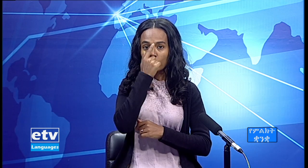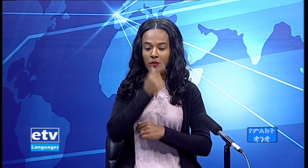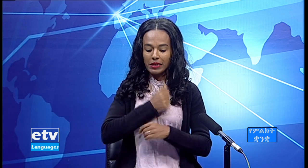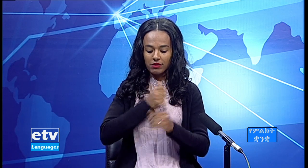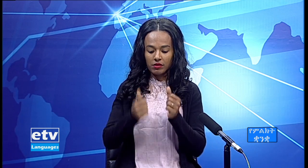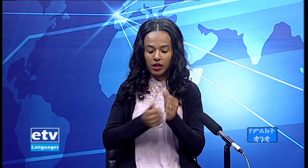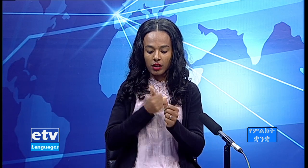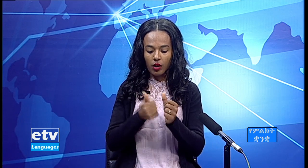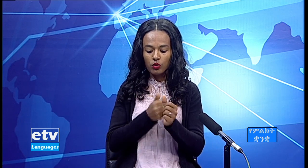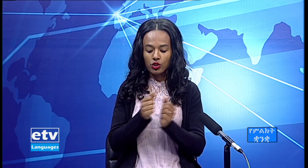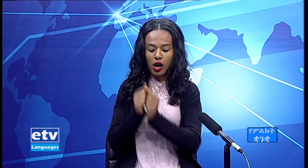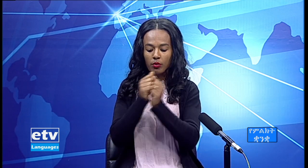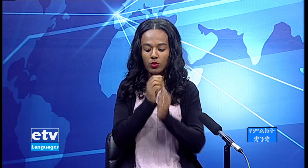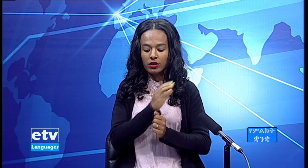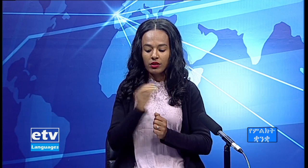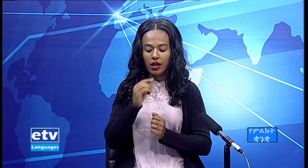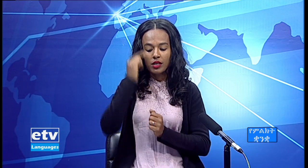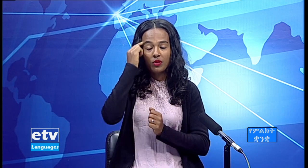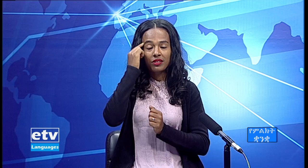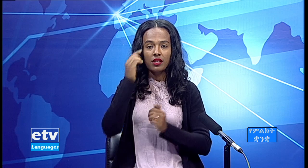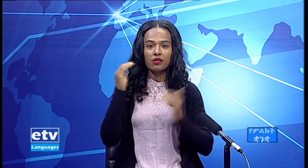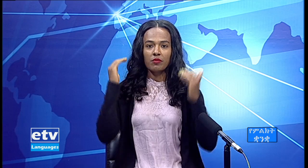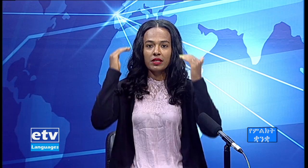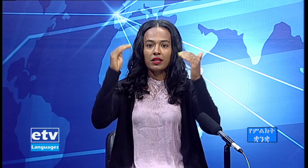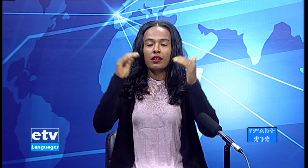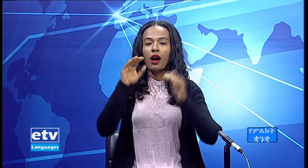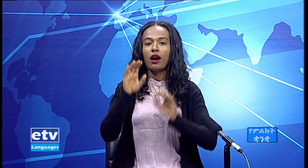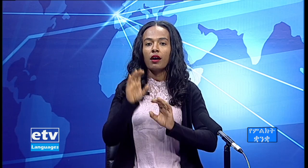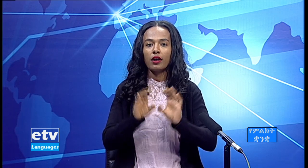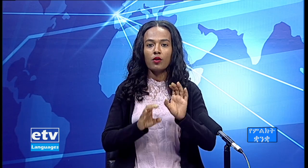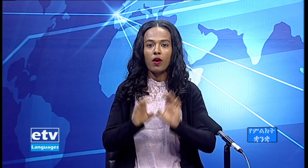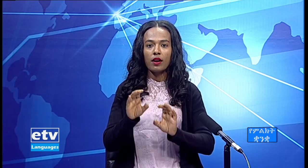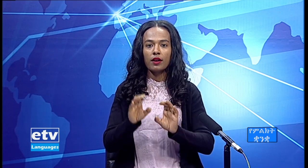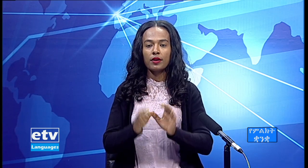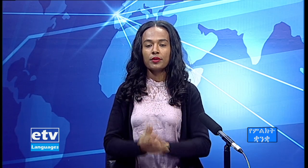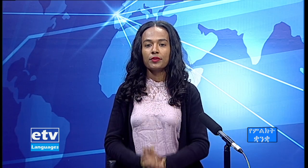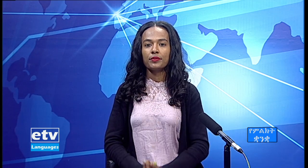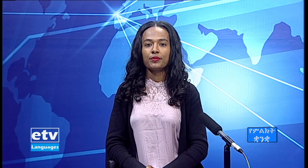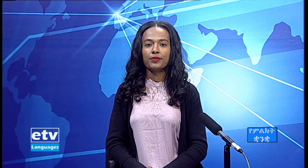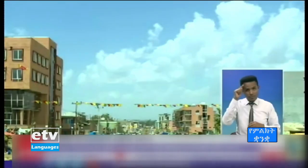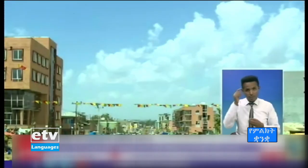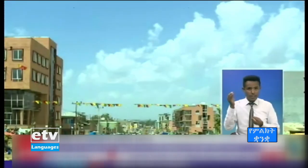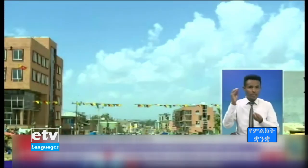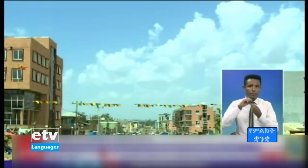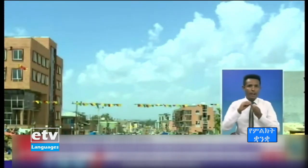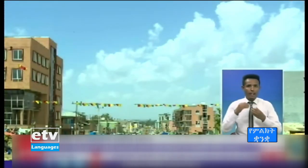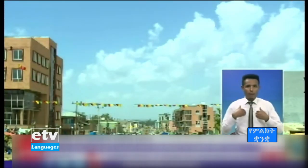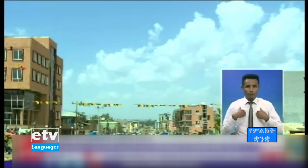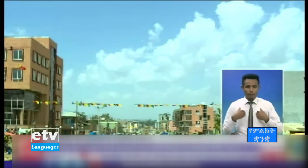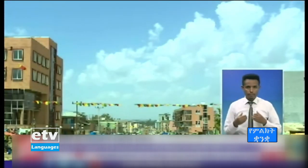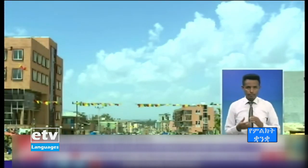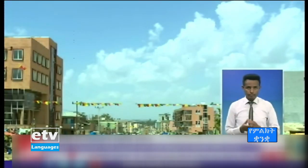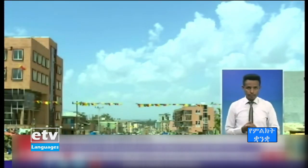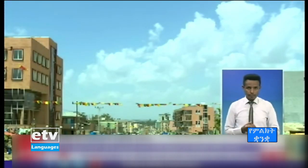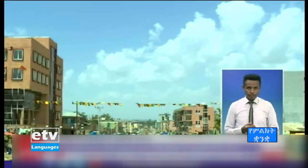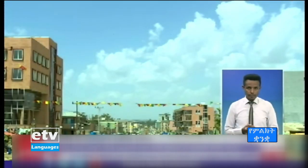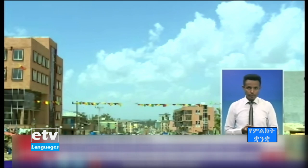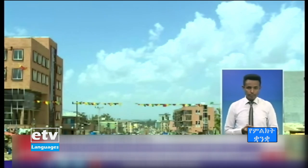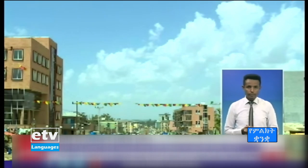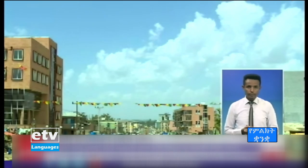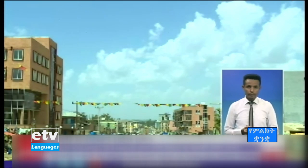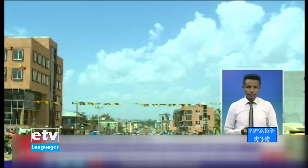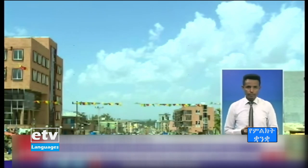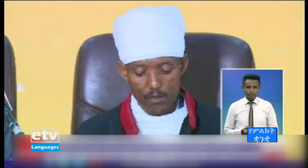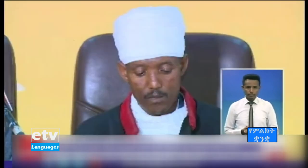የሁለቱ እምነት ተከታዮች አብሮነትና የመተሳሰብ መድረክ አካሂደዋል። በኢትዮጵያ የፍቅር